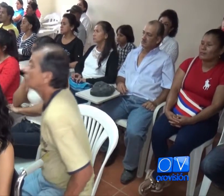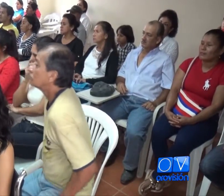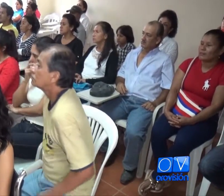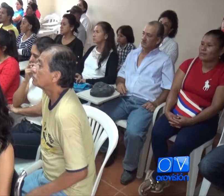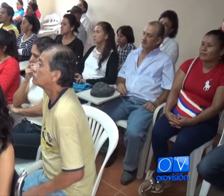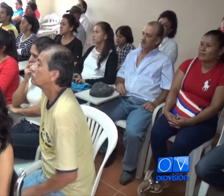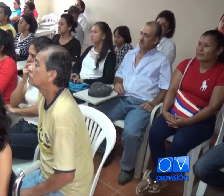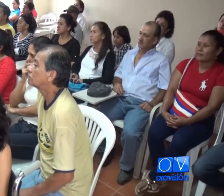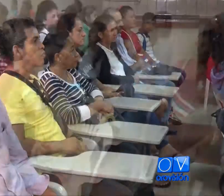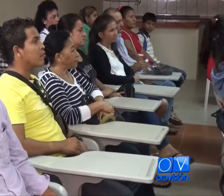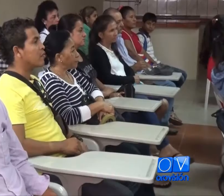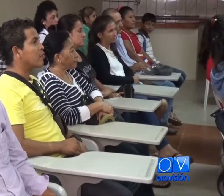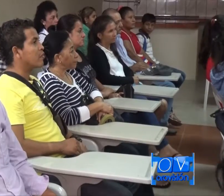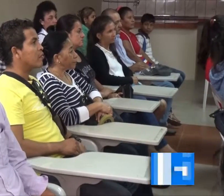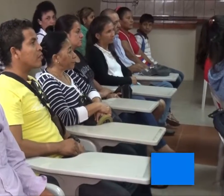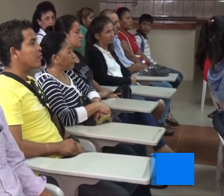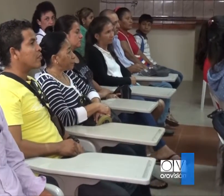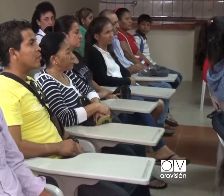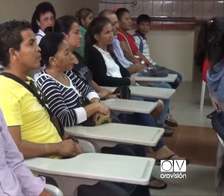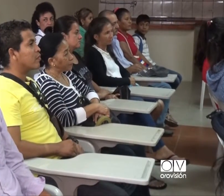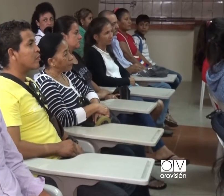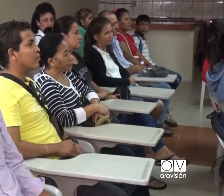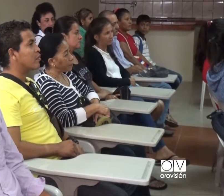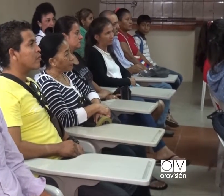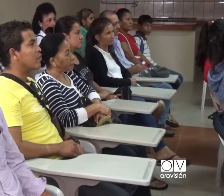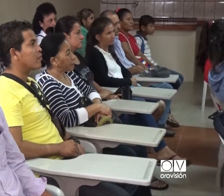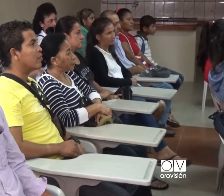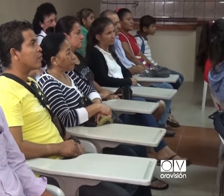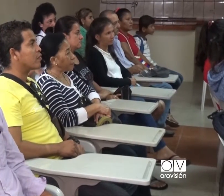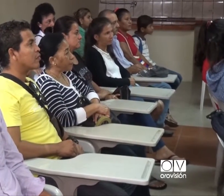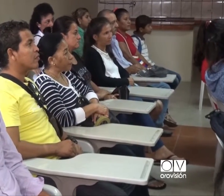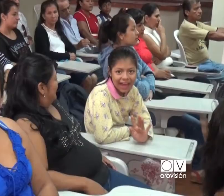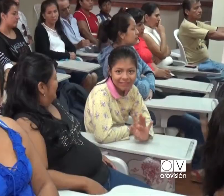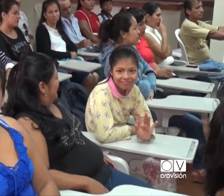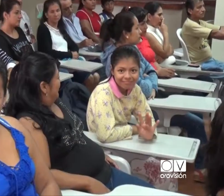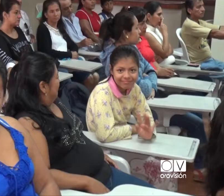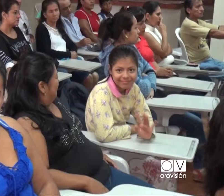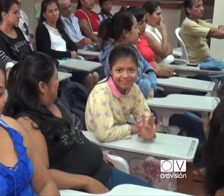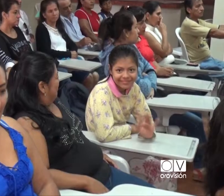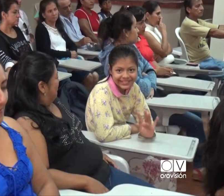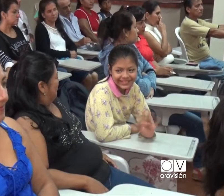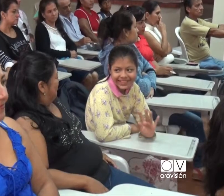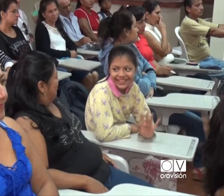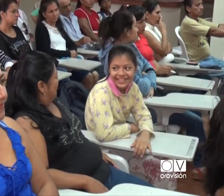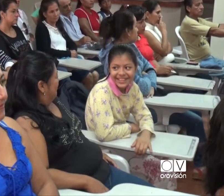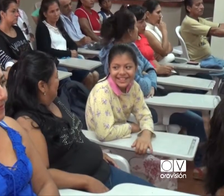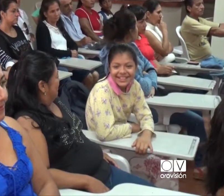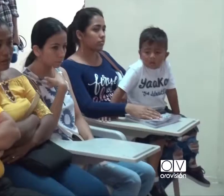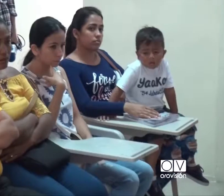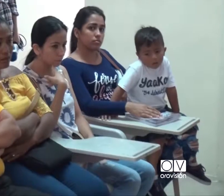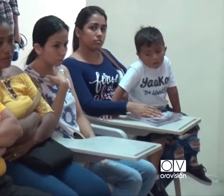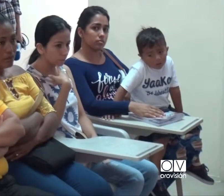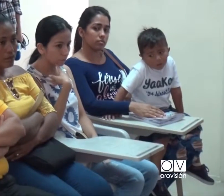60 personas con problemas auditivos, quienes recibieron la capacitación que duró aproximadamente una hora, donde el